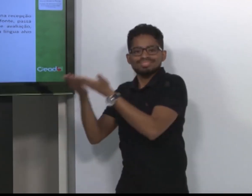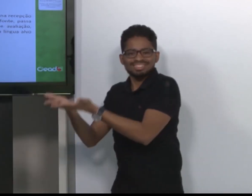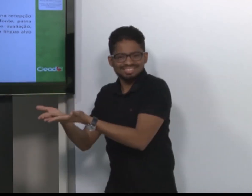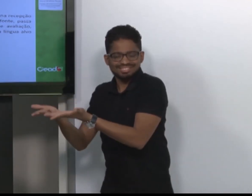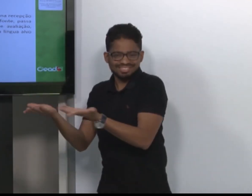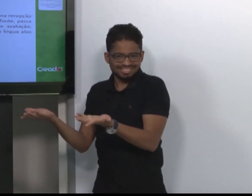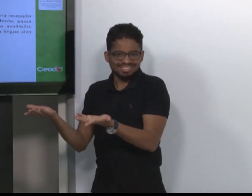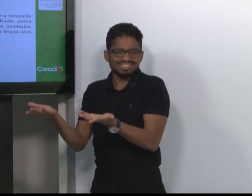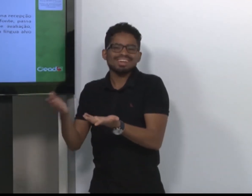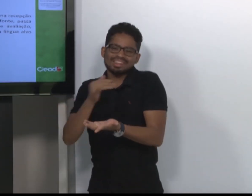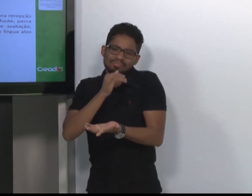vice-versa.